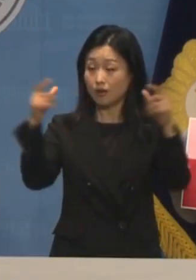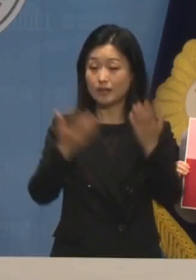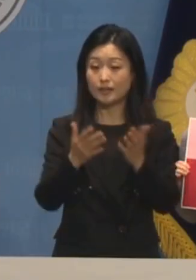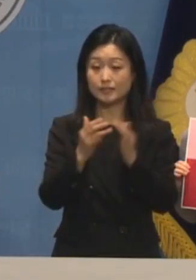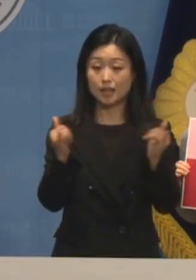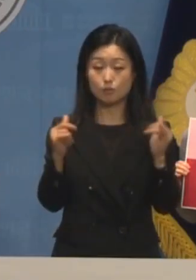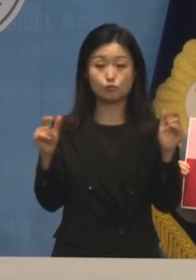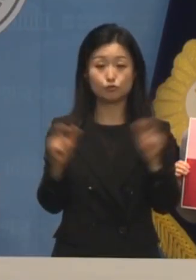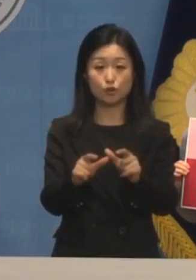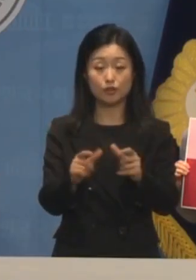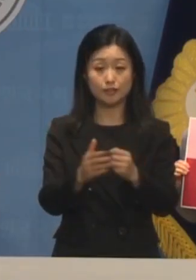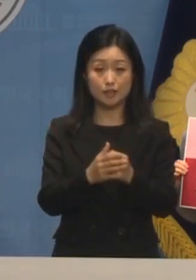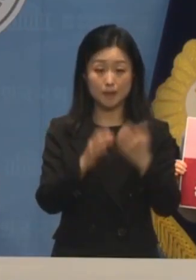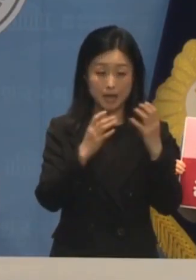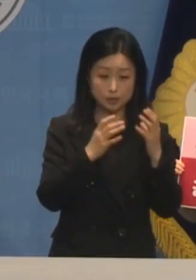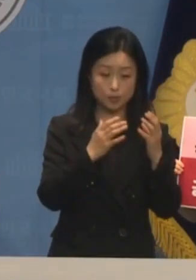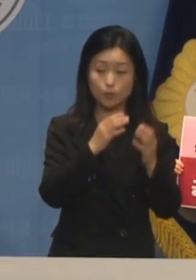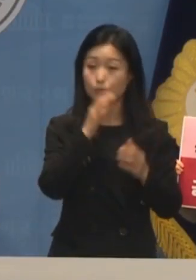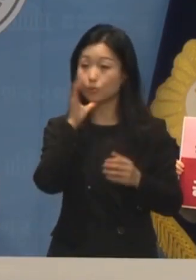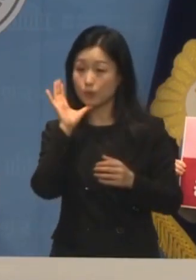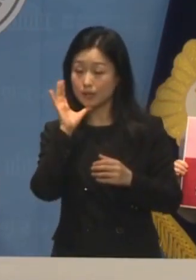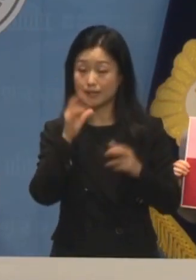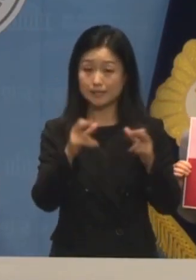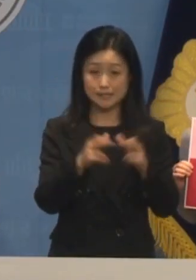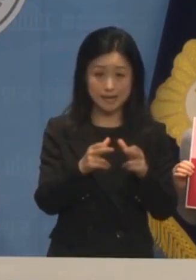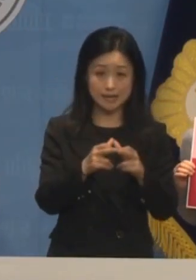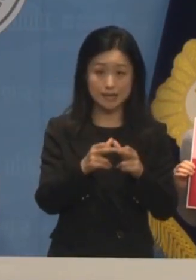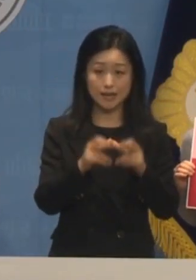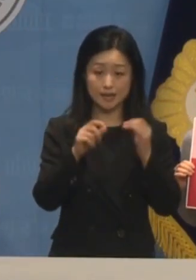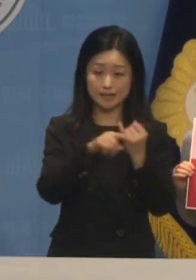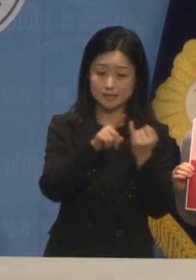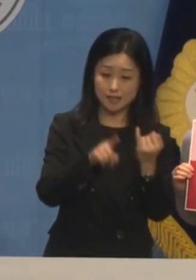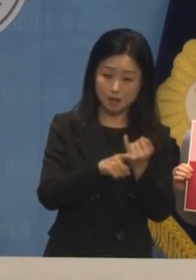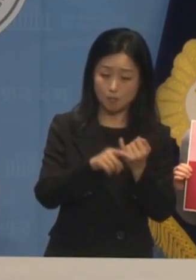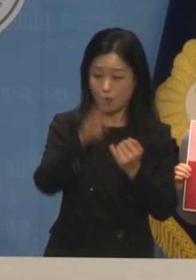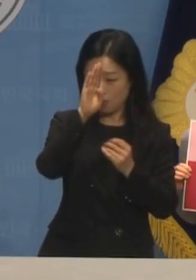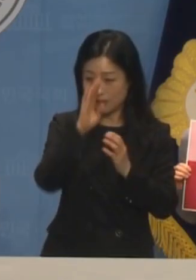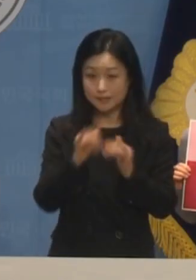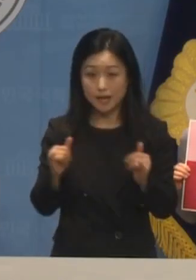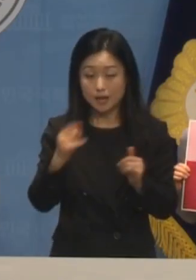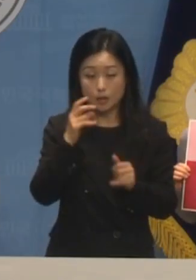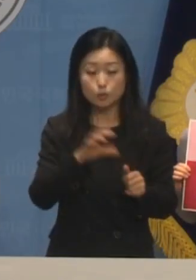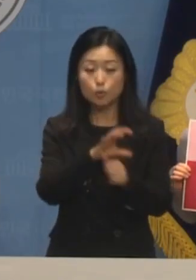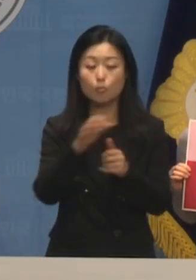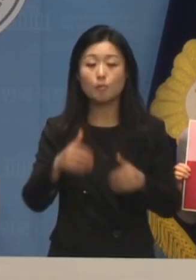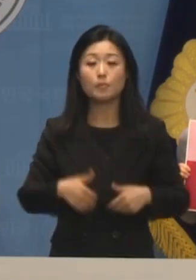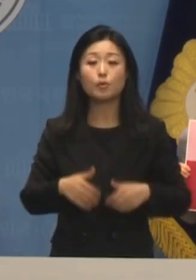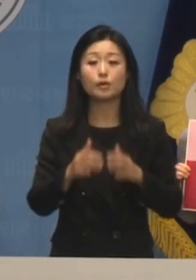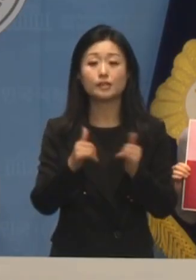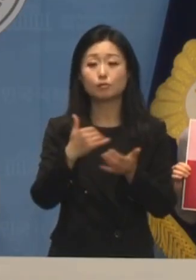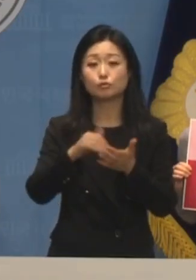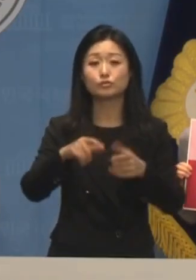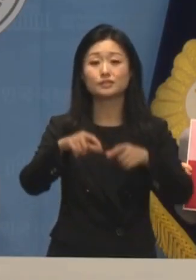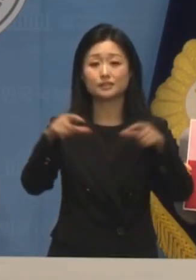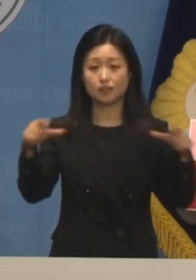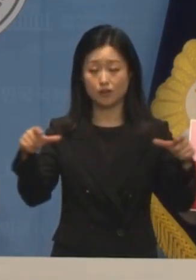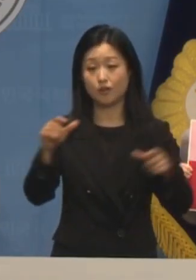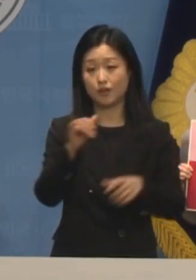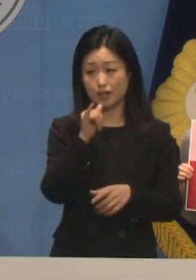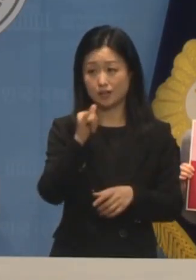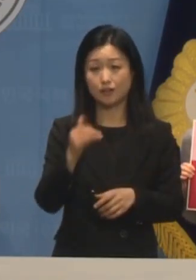있습니다. 그에 따라 아동, 노인, 장애인, 산모, 환자 등 돌봄이 필요한 인구는 증가하고